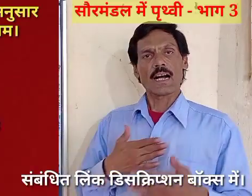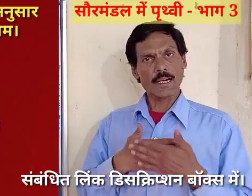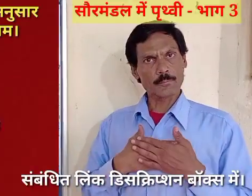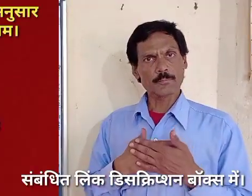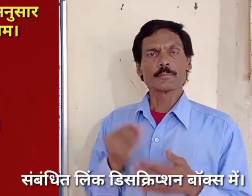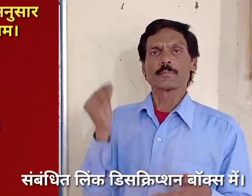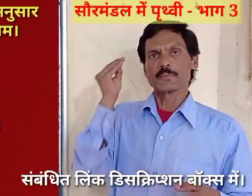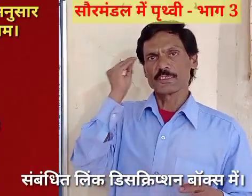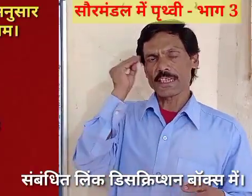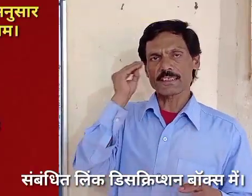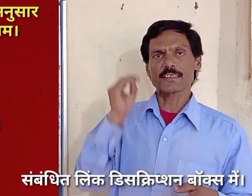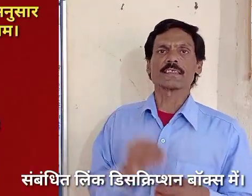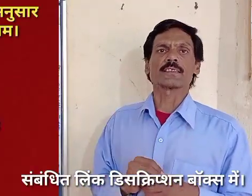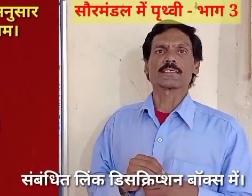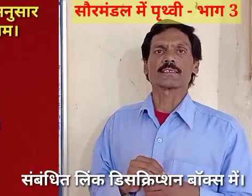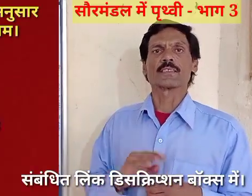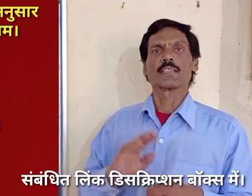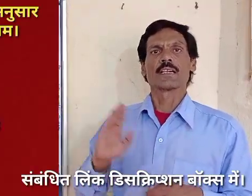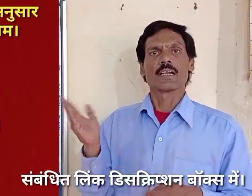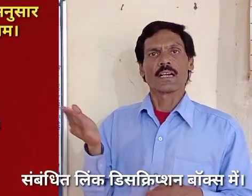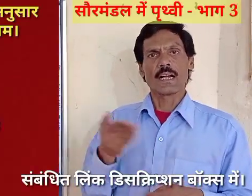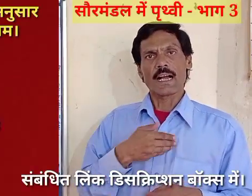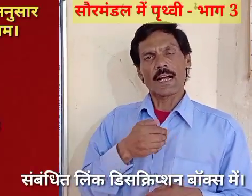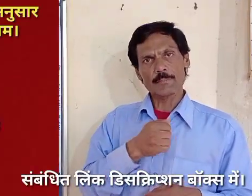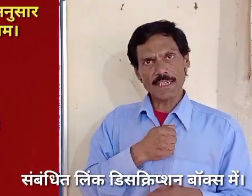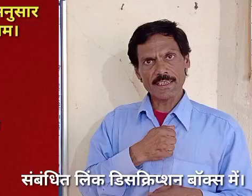हम जानते हैं हमारे